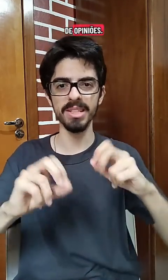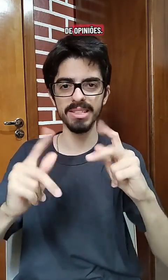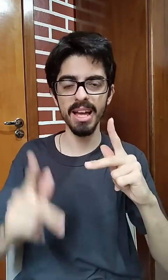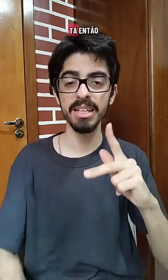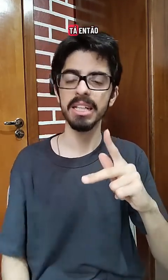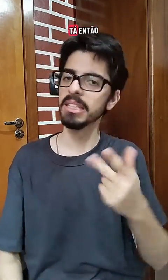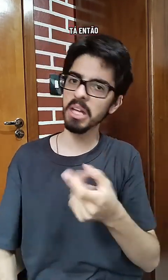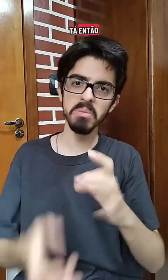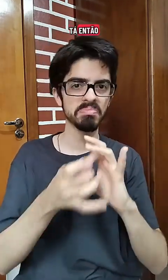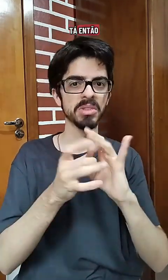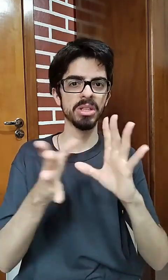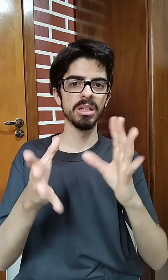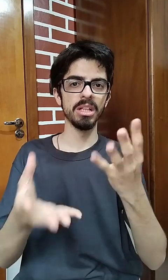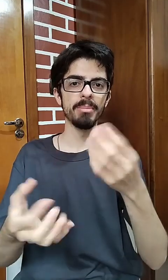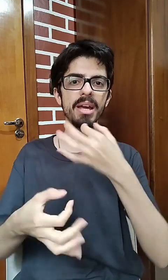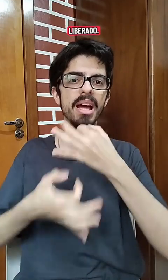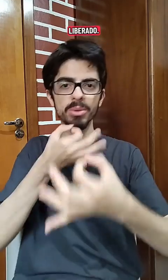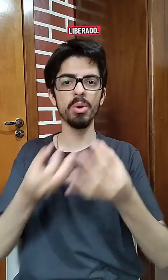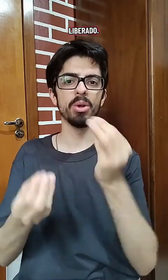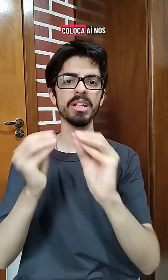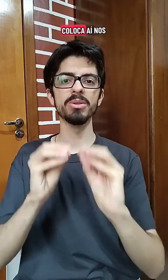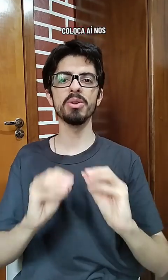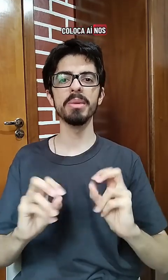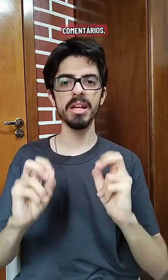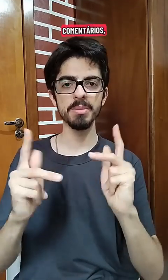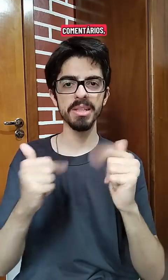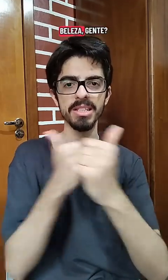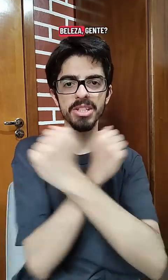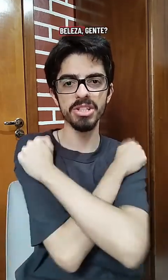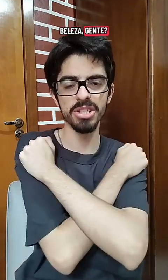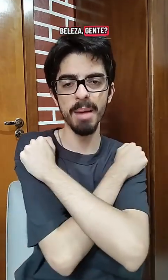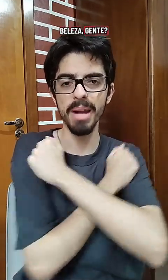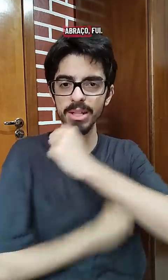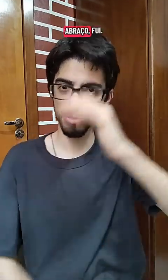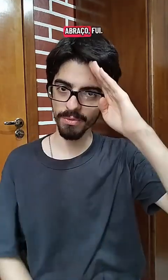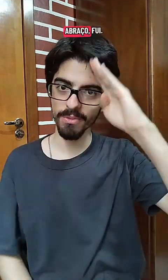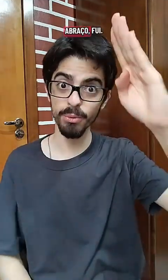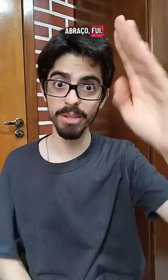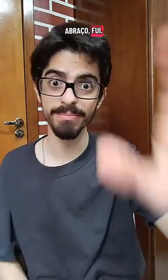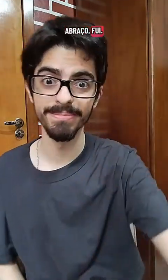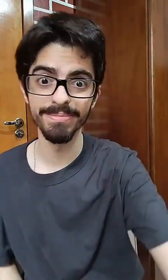opiniões, tá? Então, liberado? Coloquem nos comentários, beleza, gente? Abraço, fui!